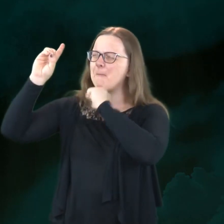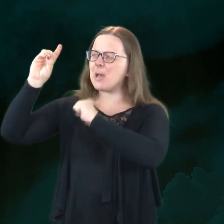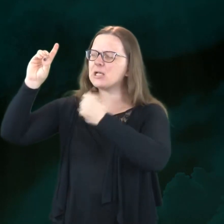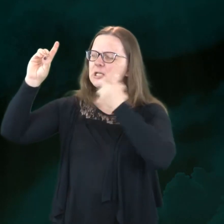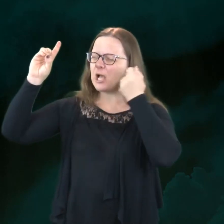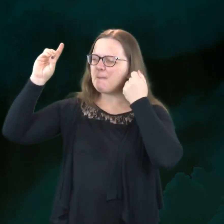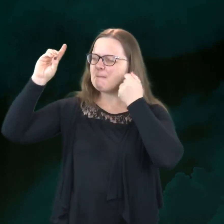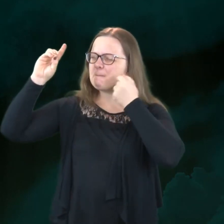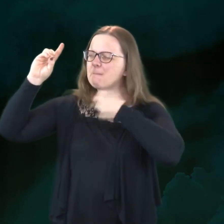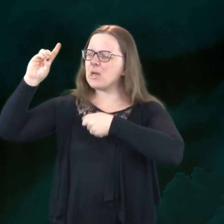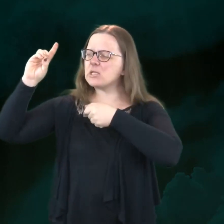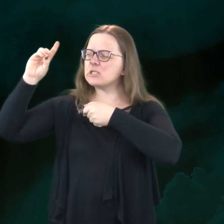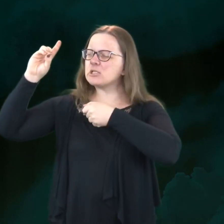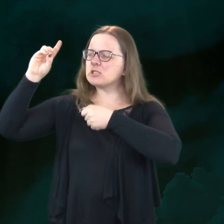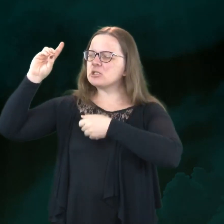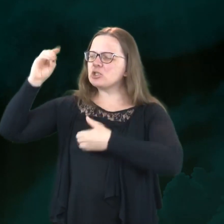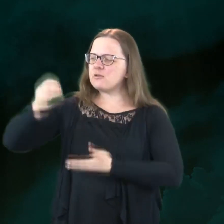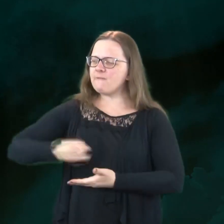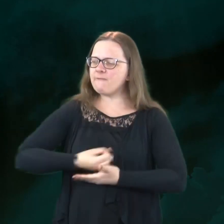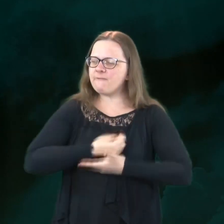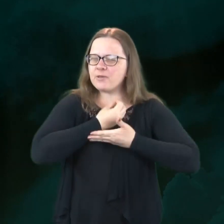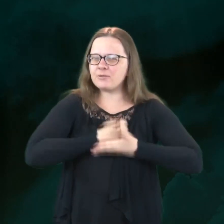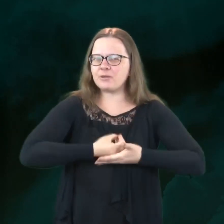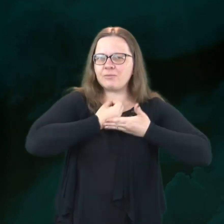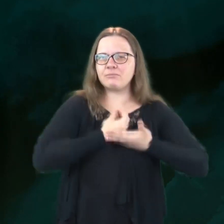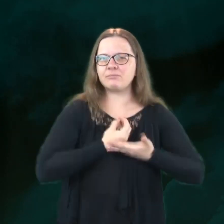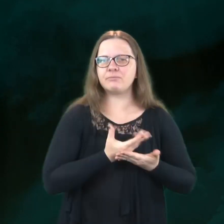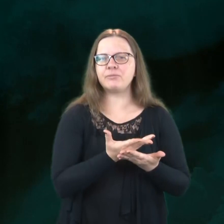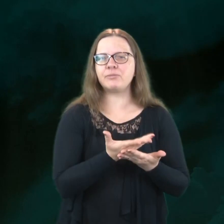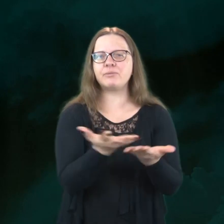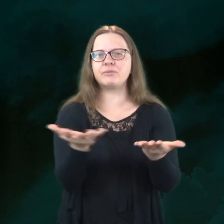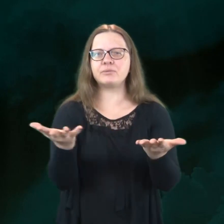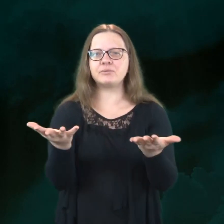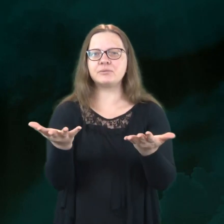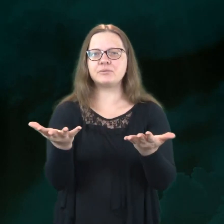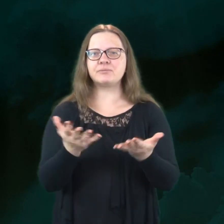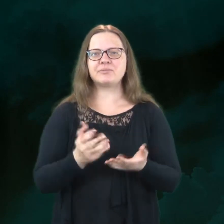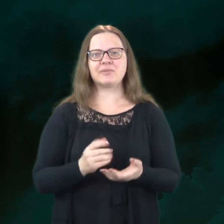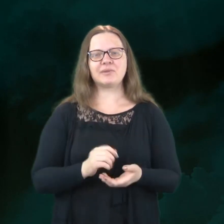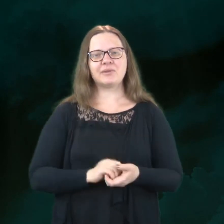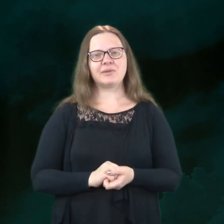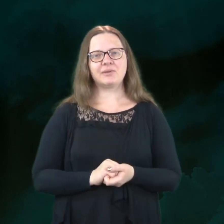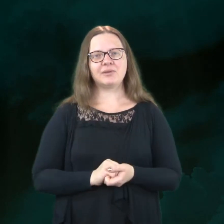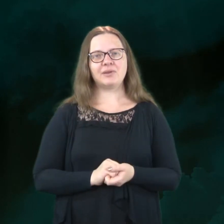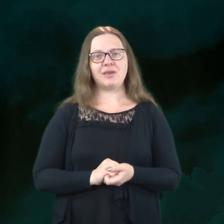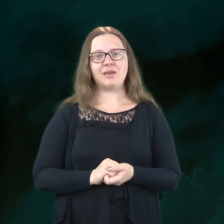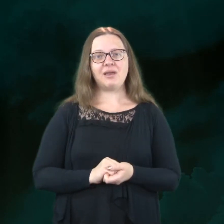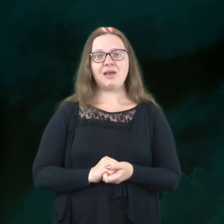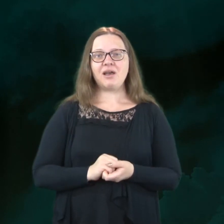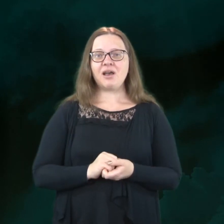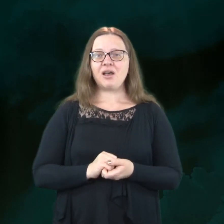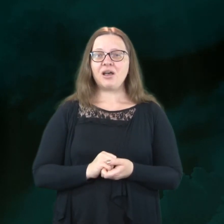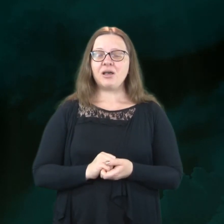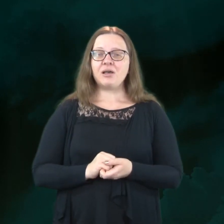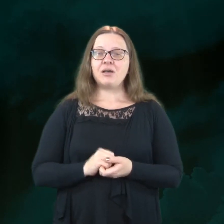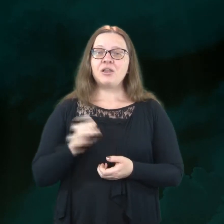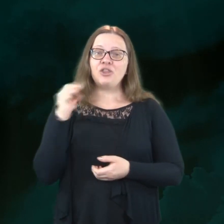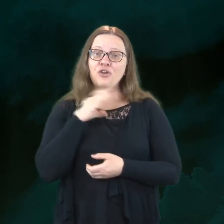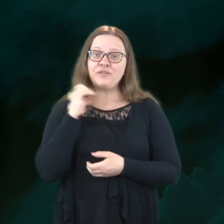de dispensar vida para um homem, para o ser humano. Irmãos, isso é uma novidade, era uma novidade para eles,